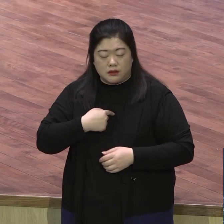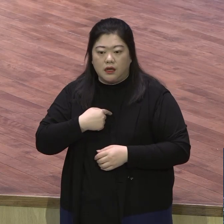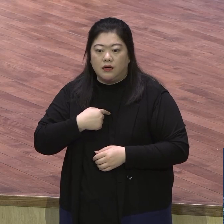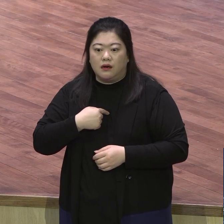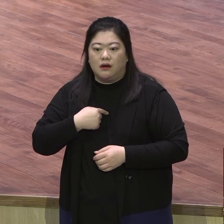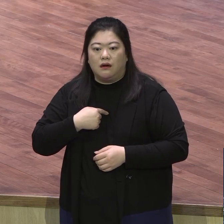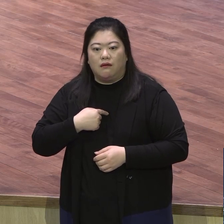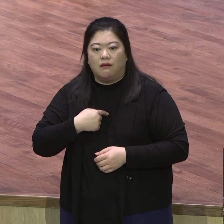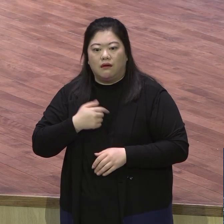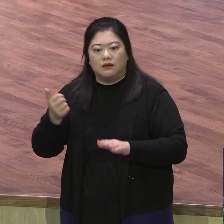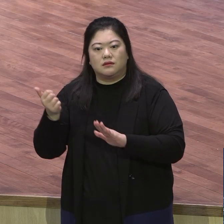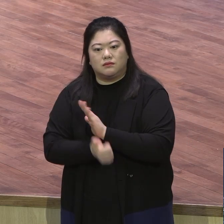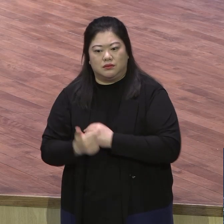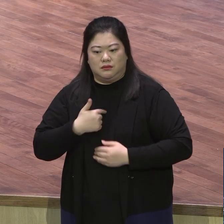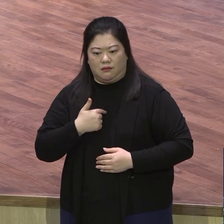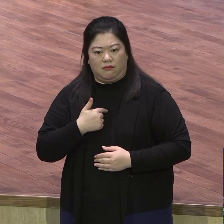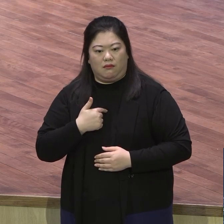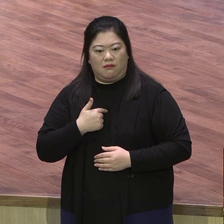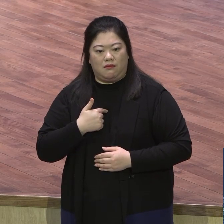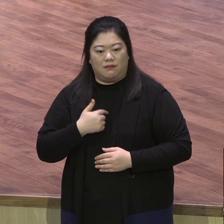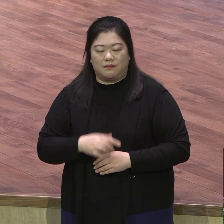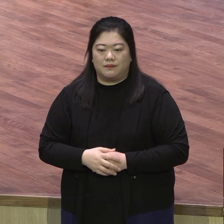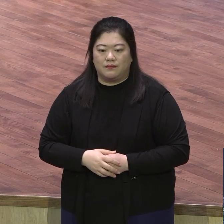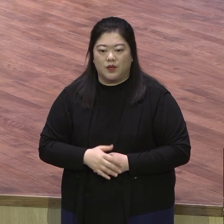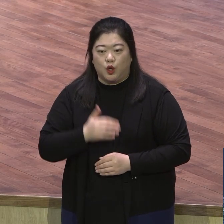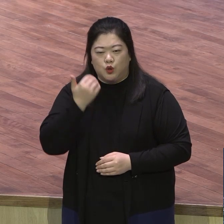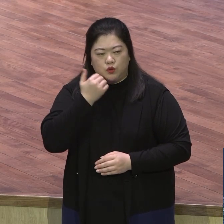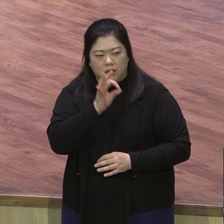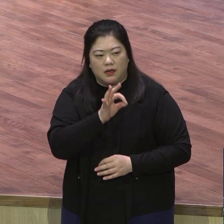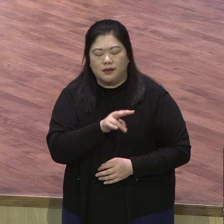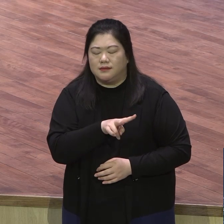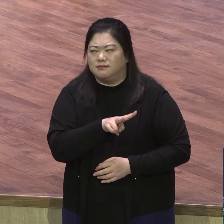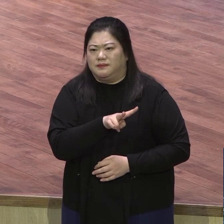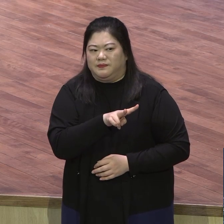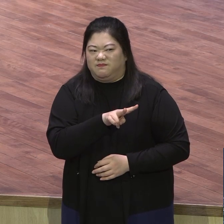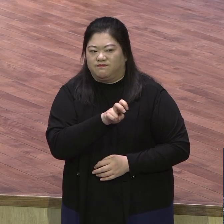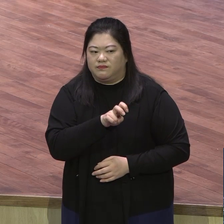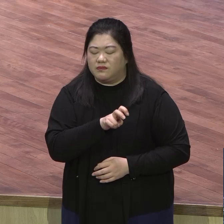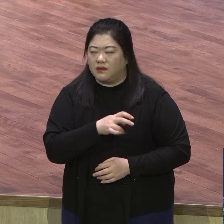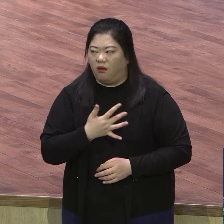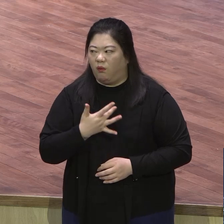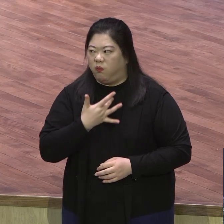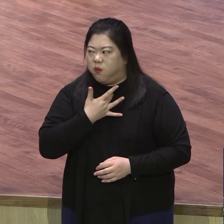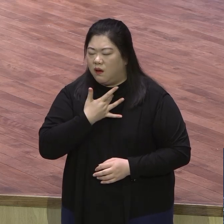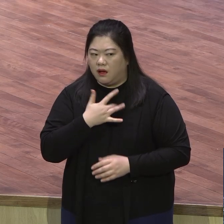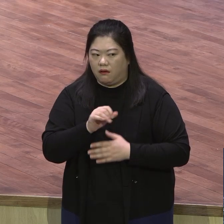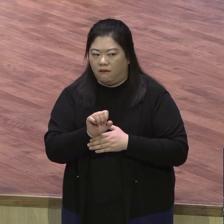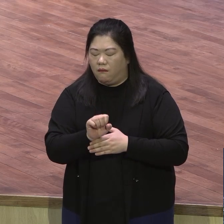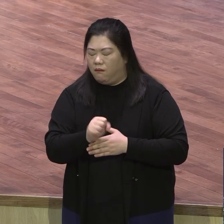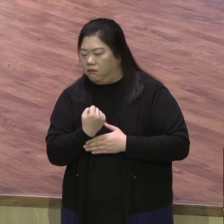그 주원인입니다. 분노 미움 오랫동안 쌓여있는 것